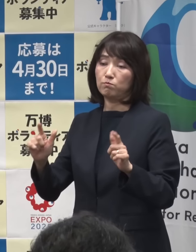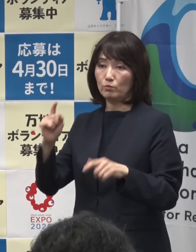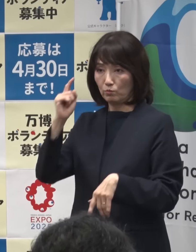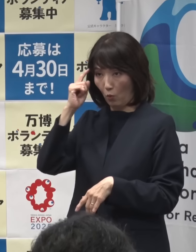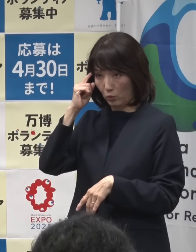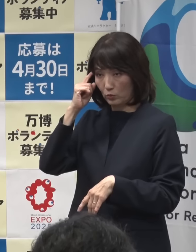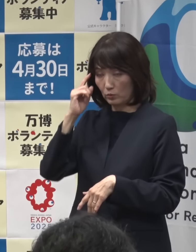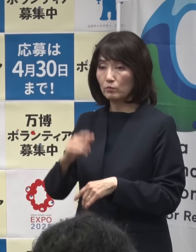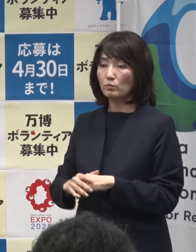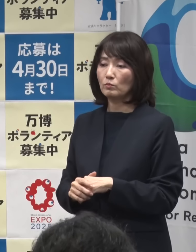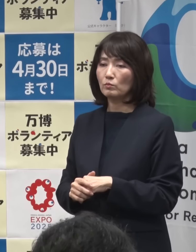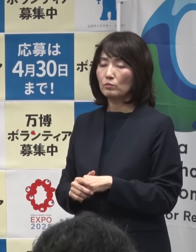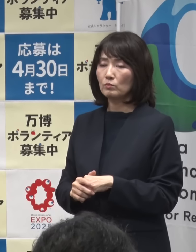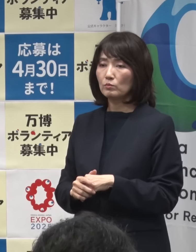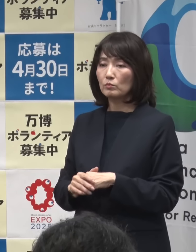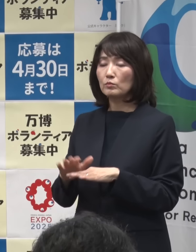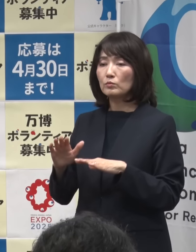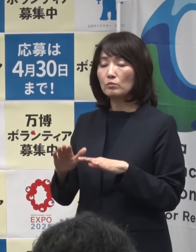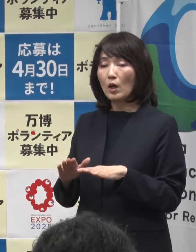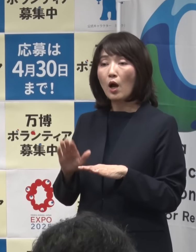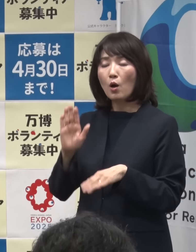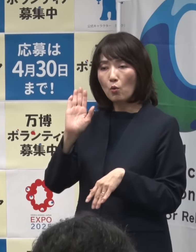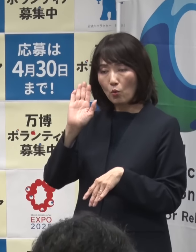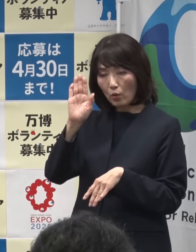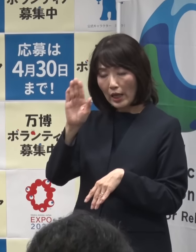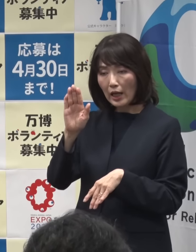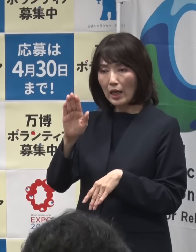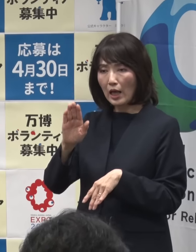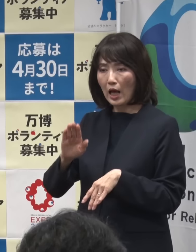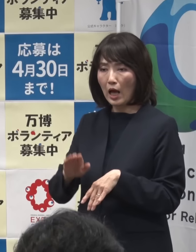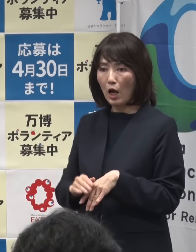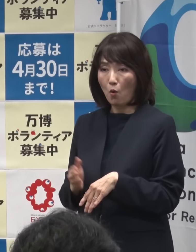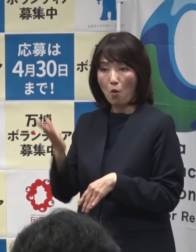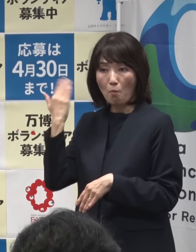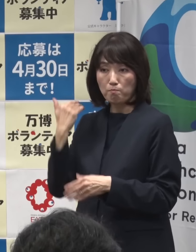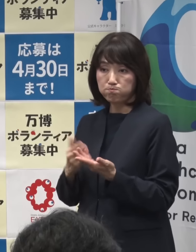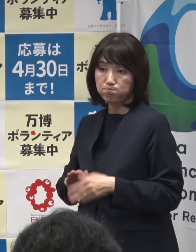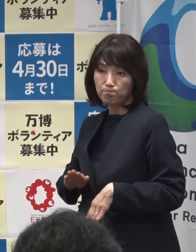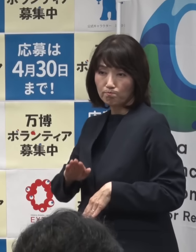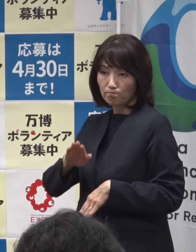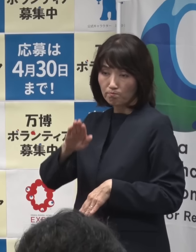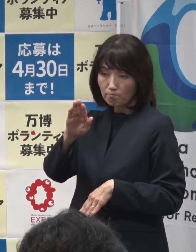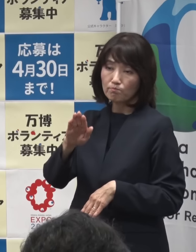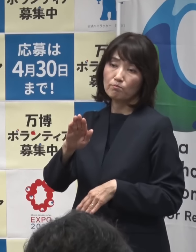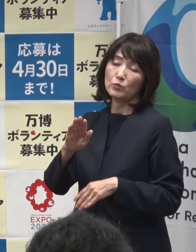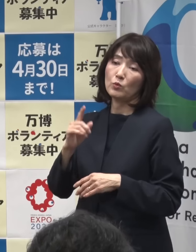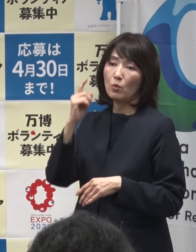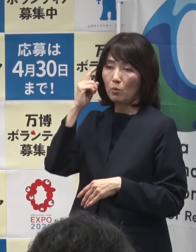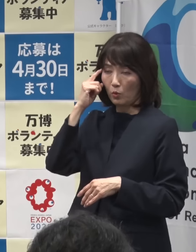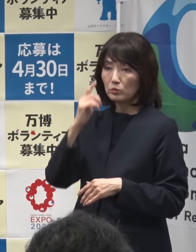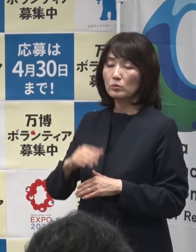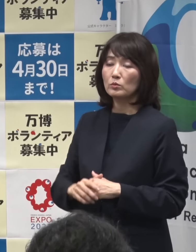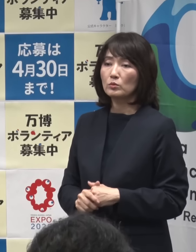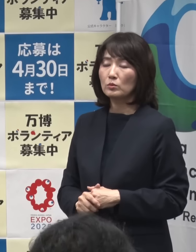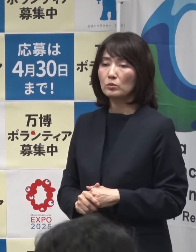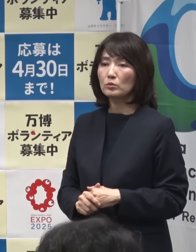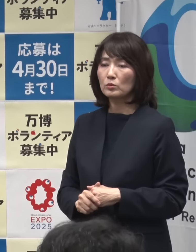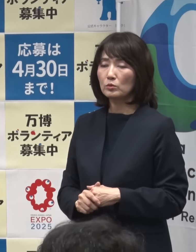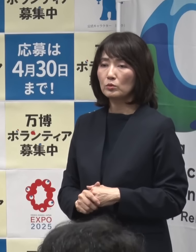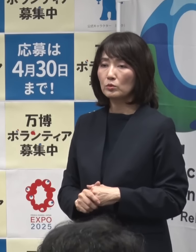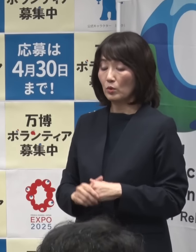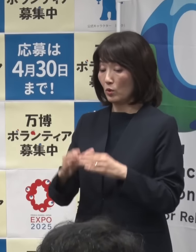。非常に少ない状態ではなくて、これからさらに右肩上がりで増えてくるだろうというふうに思っています。まあ、これは